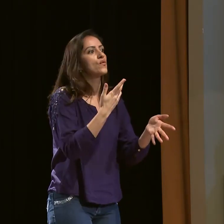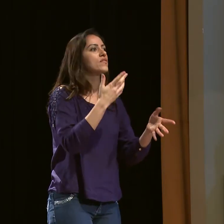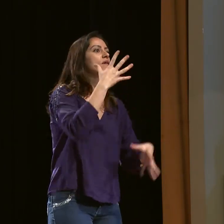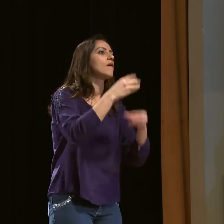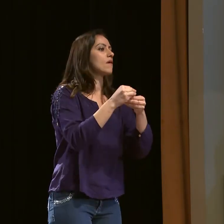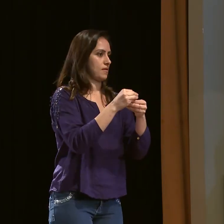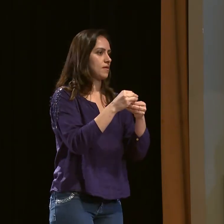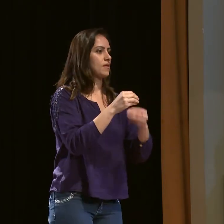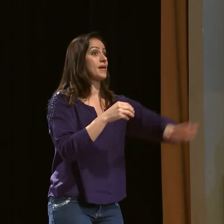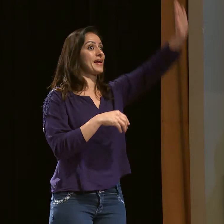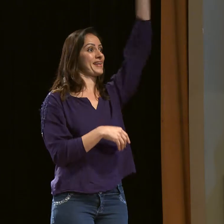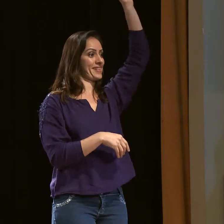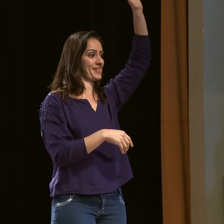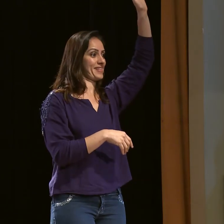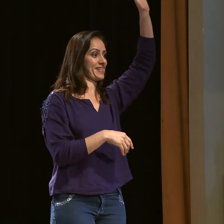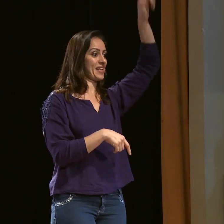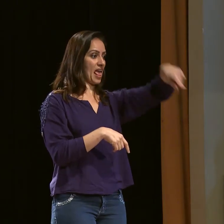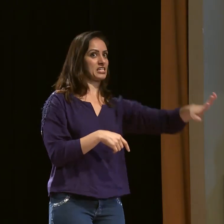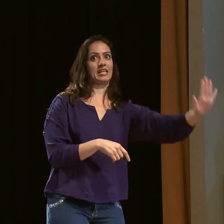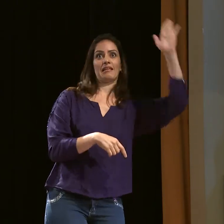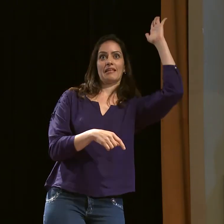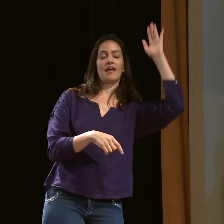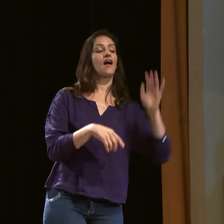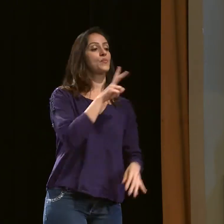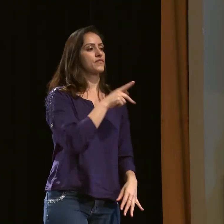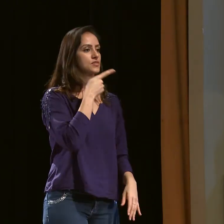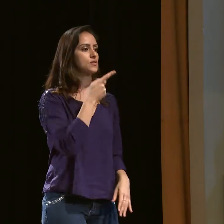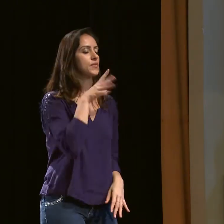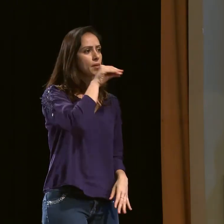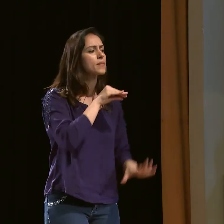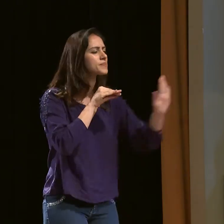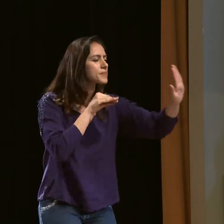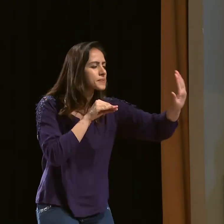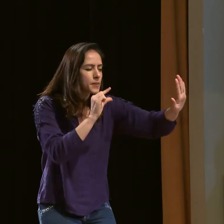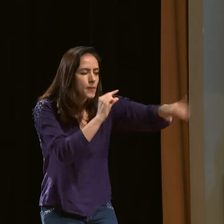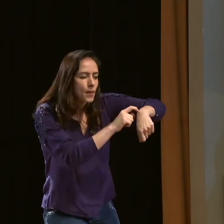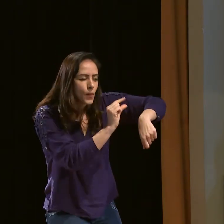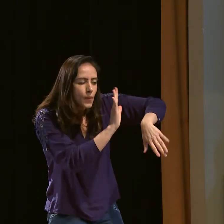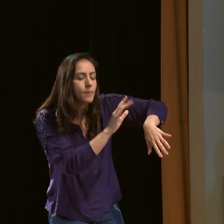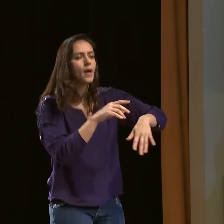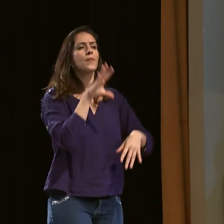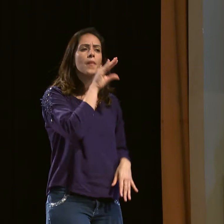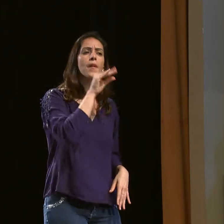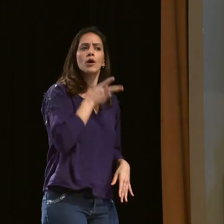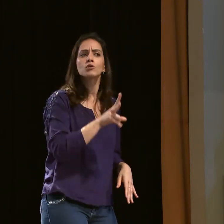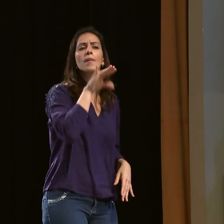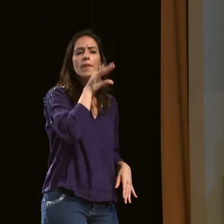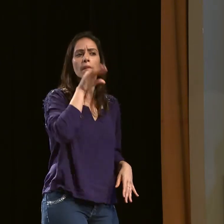ou tirar uma dúvida ou acrescentar, levantava a mão. E aí o surdo levantava a mão, o professor falava, só espera um pouquinho que eu vou terminar aqui.